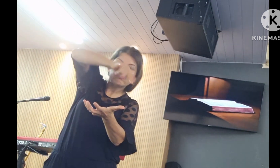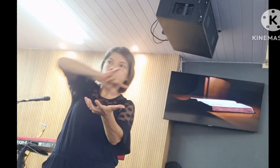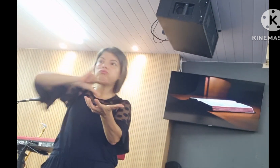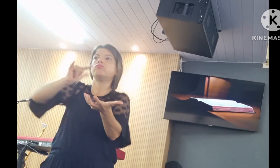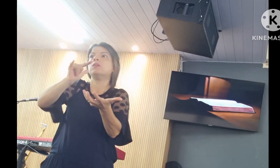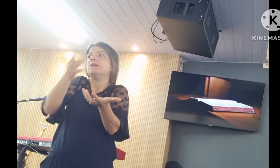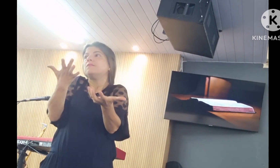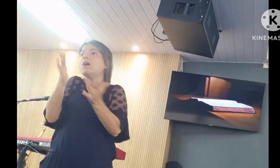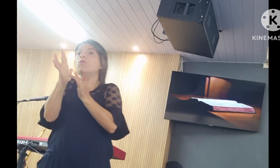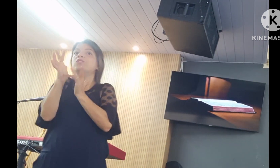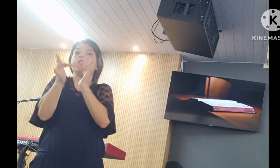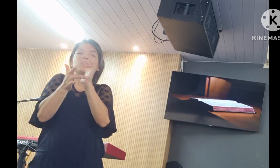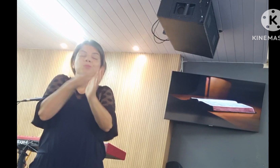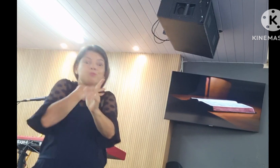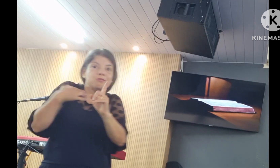você.